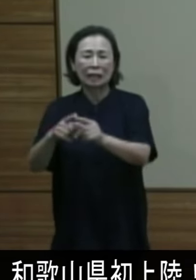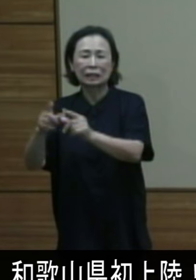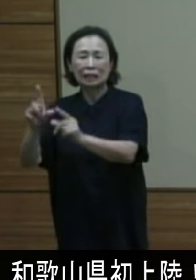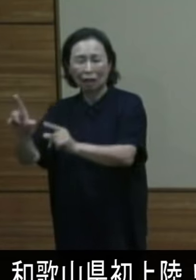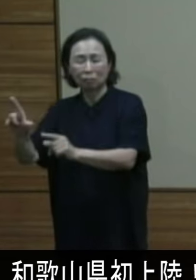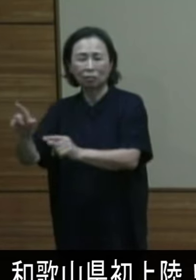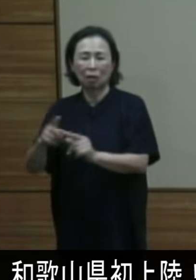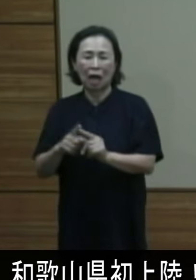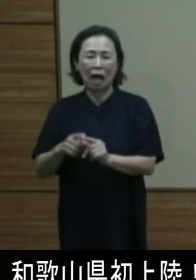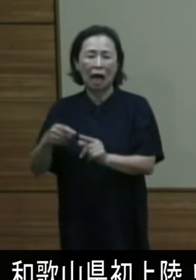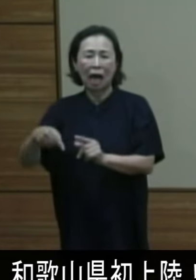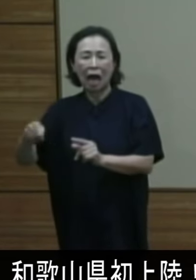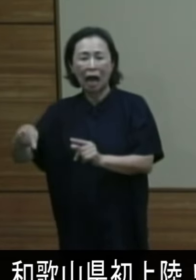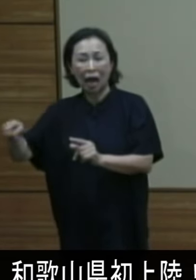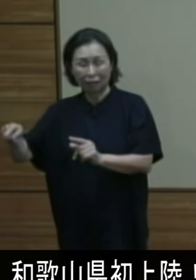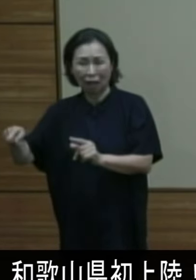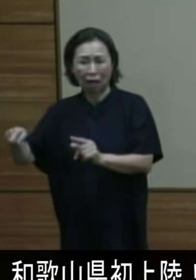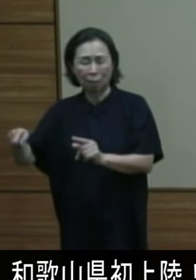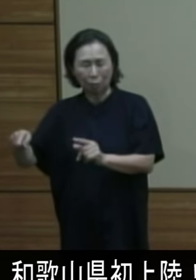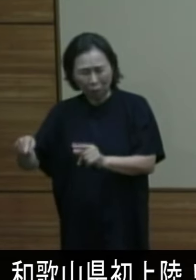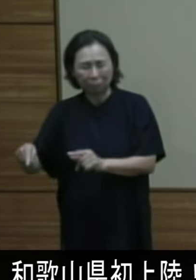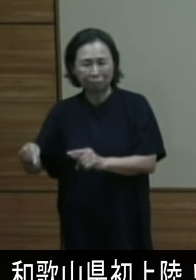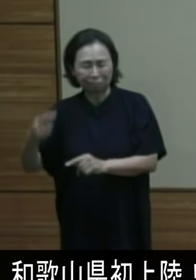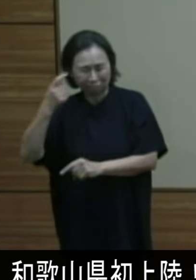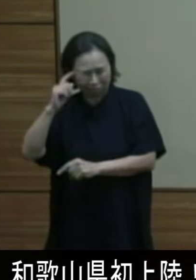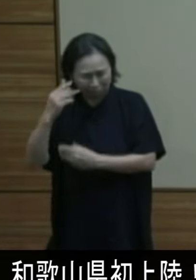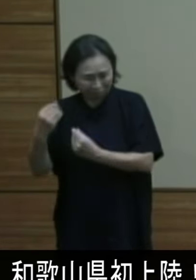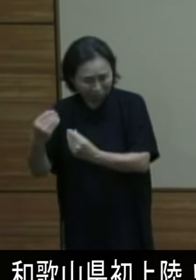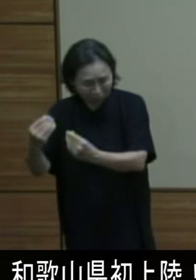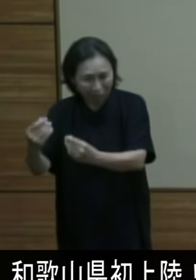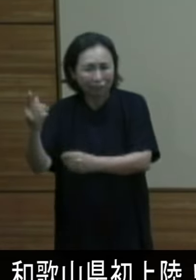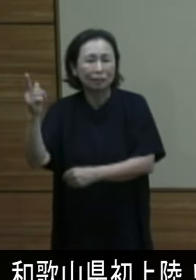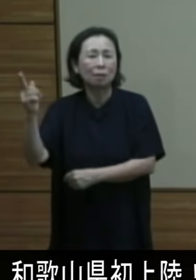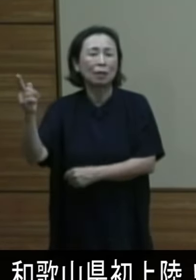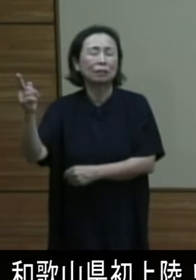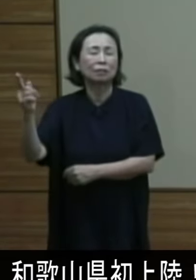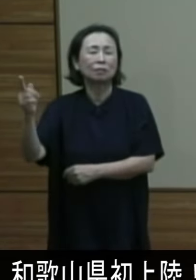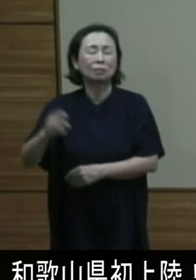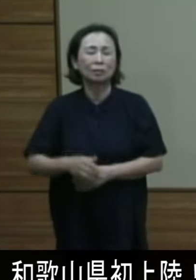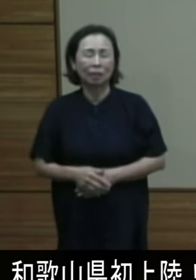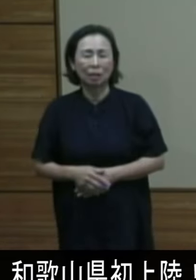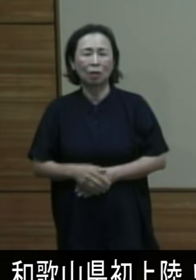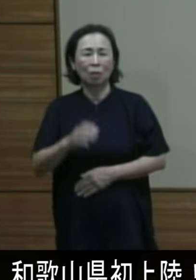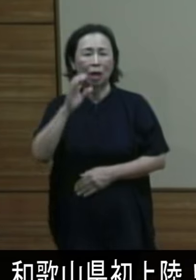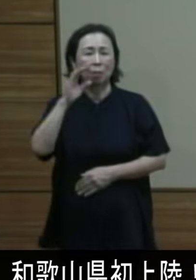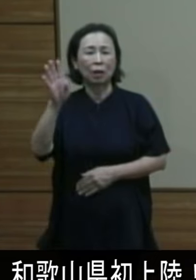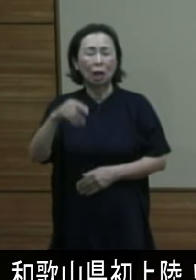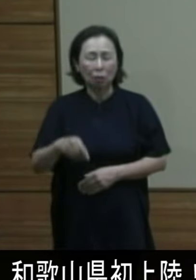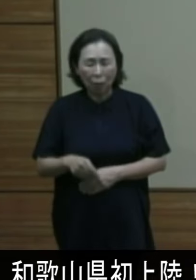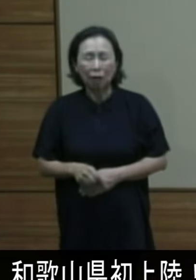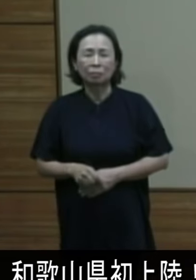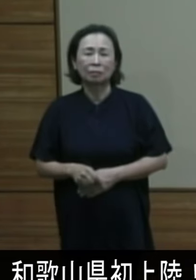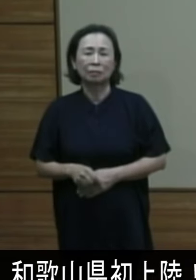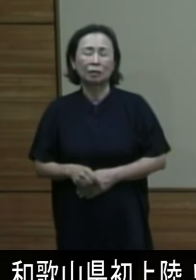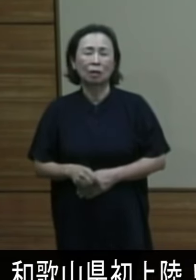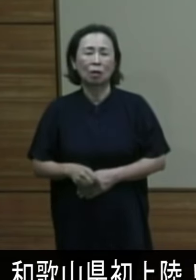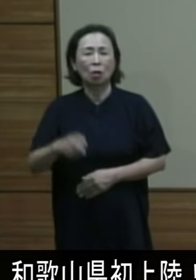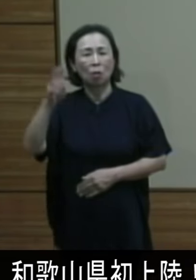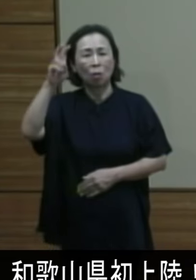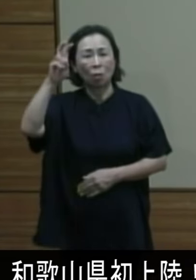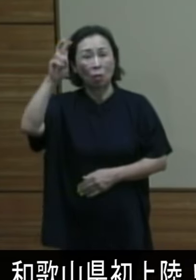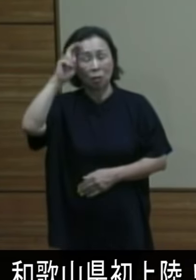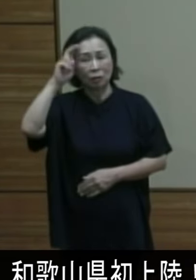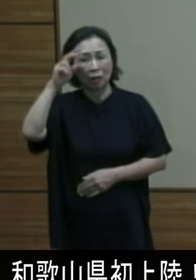ので、その辺も期待したいと思いますけれども、和歌山県はあくまでも大阪・関西万博が終わった後商用運航